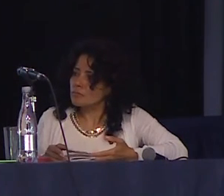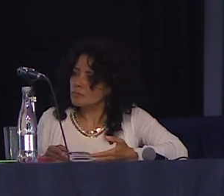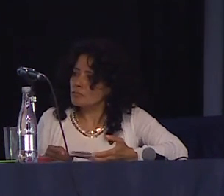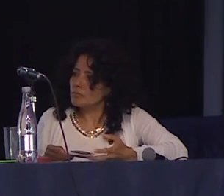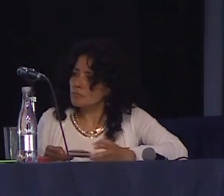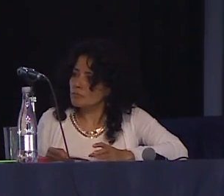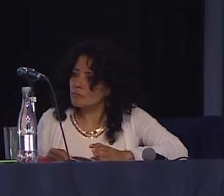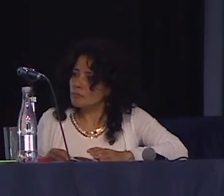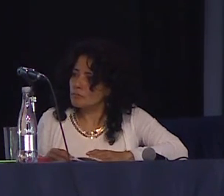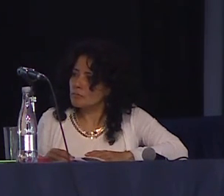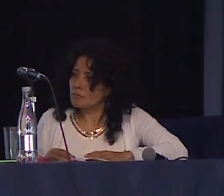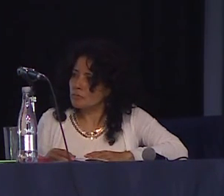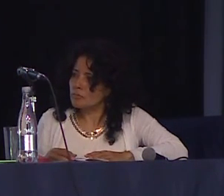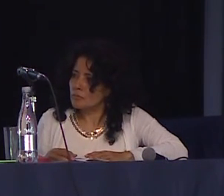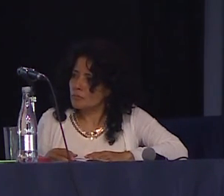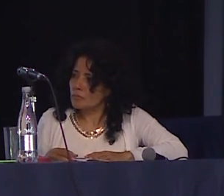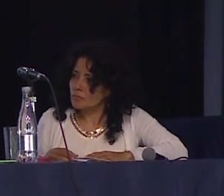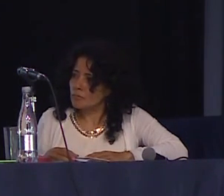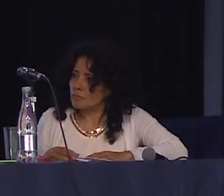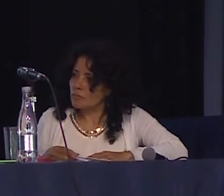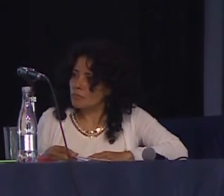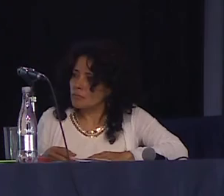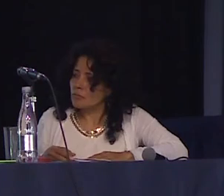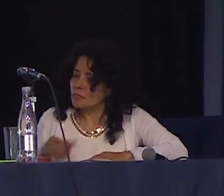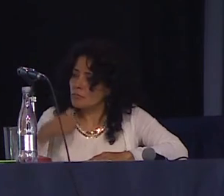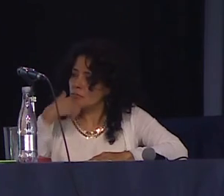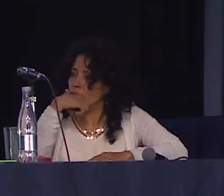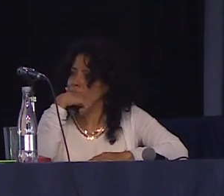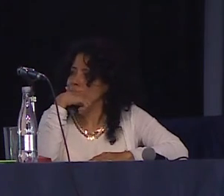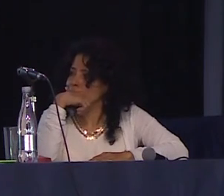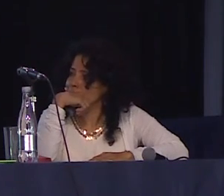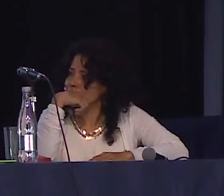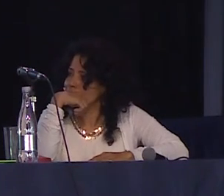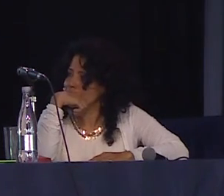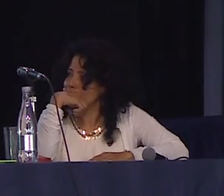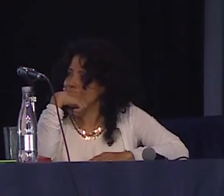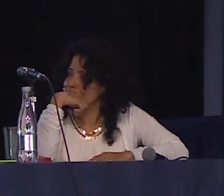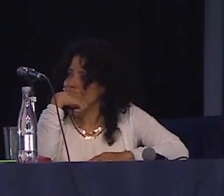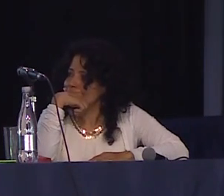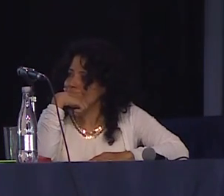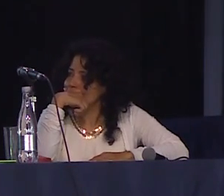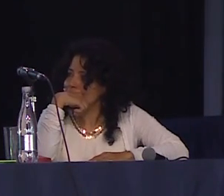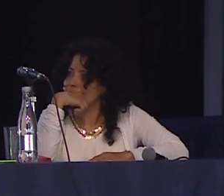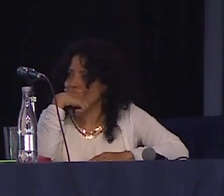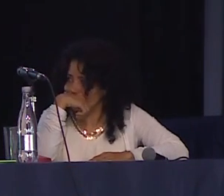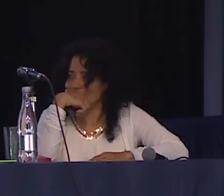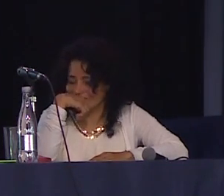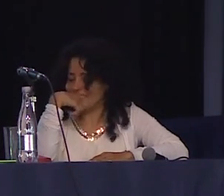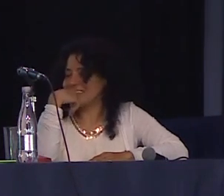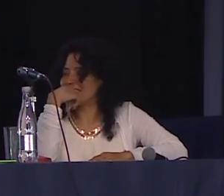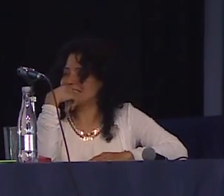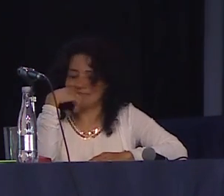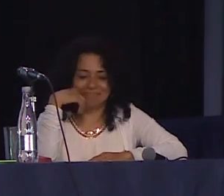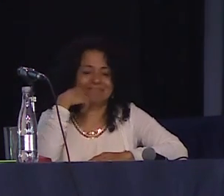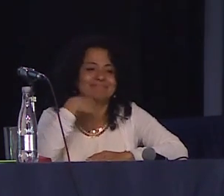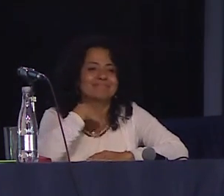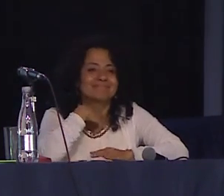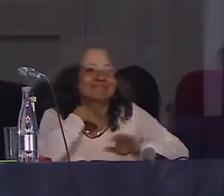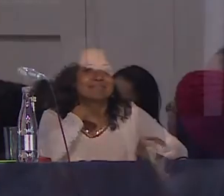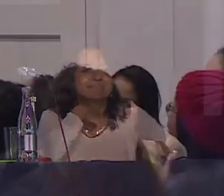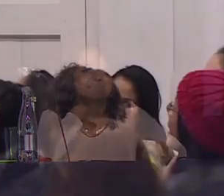sociedad mucho más que decir. Una sociedad justa y una sociedad, ¿por qué no? Una sociedad feliz.